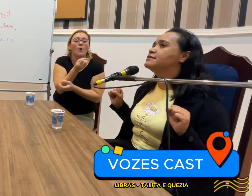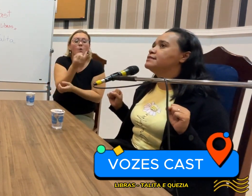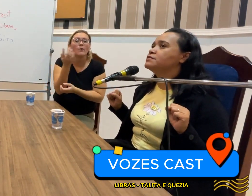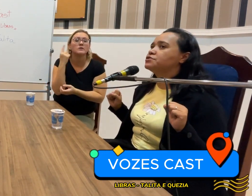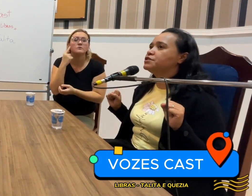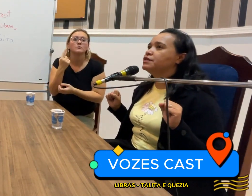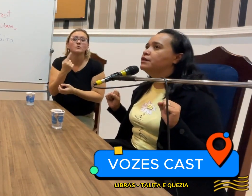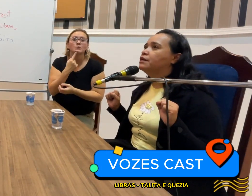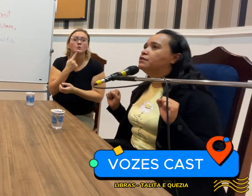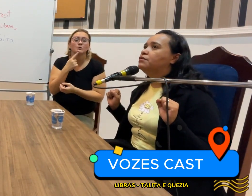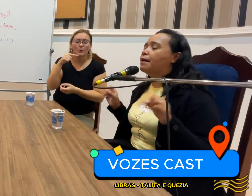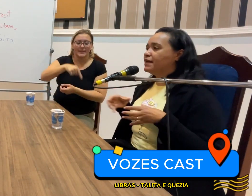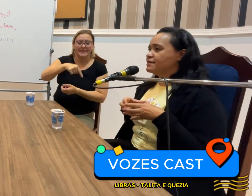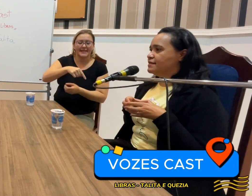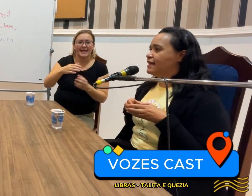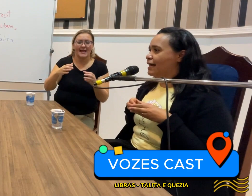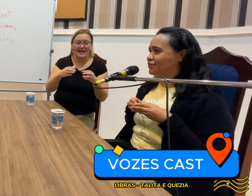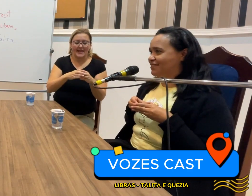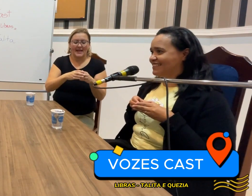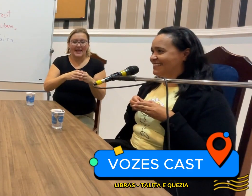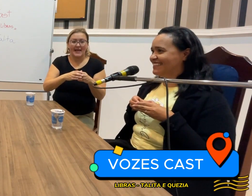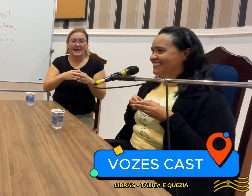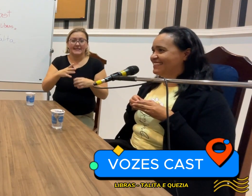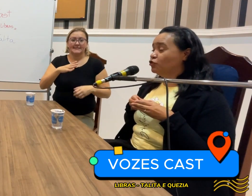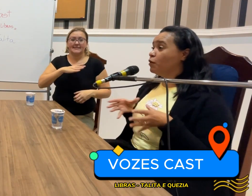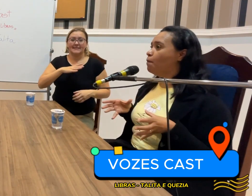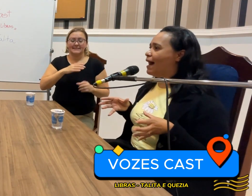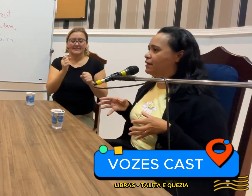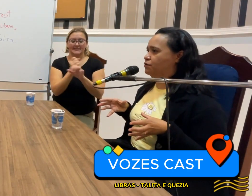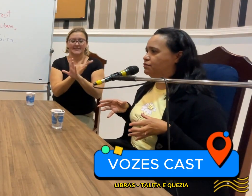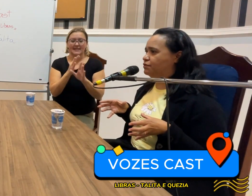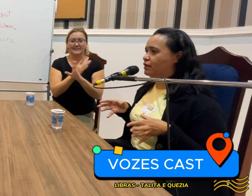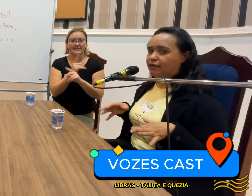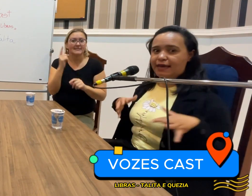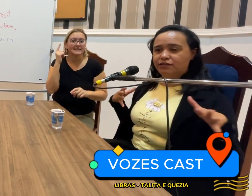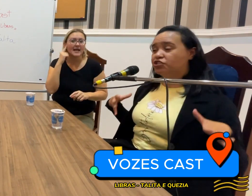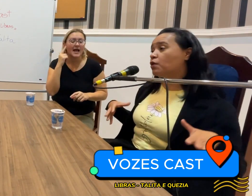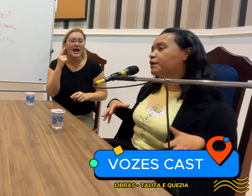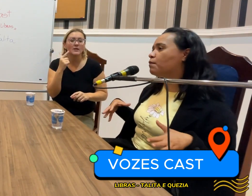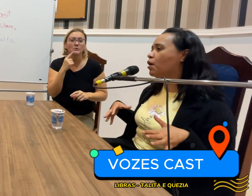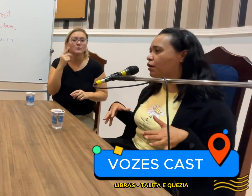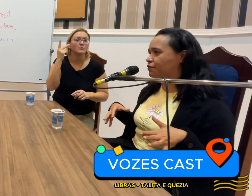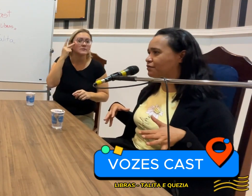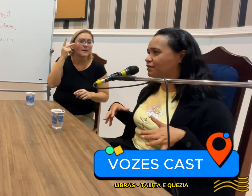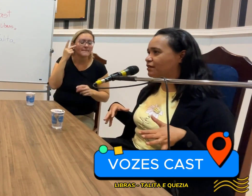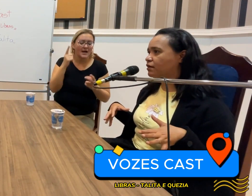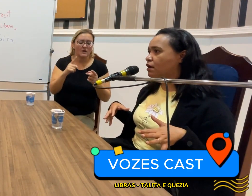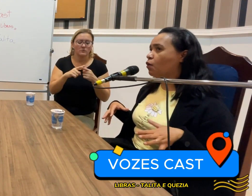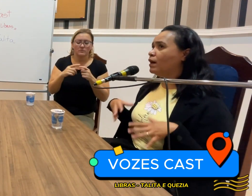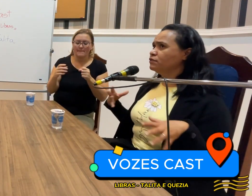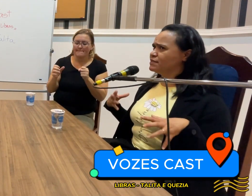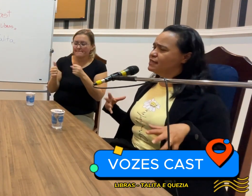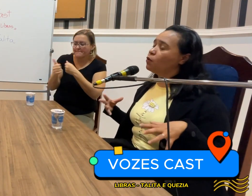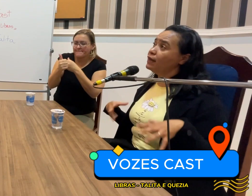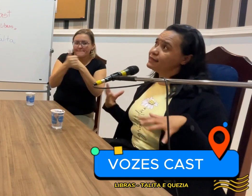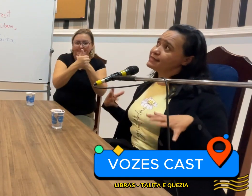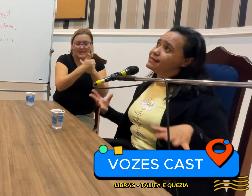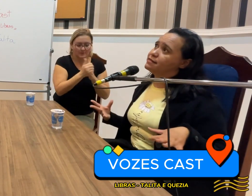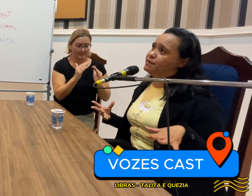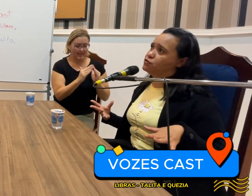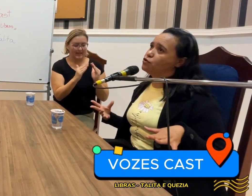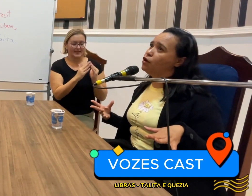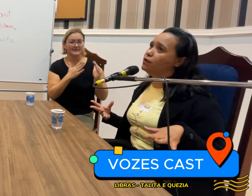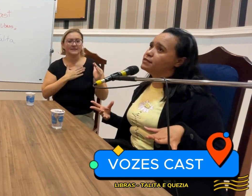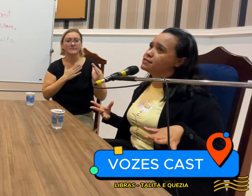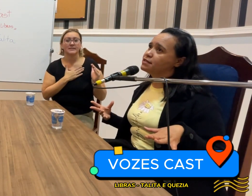surdas existe na minha cidade? Exato. No meu bairro? Na região que eu moro? Quantas